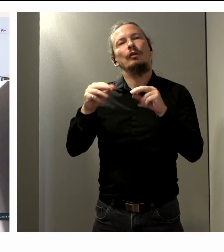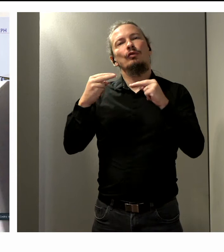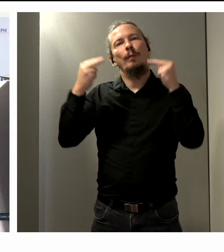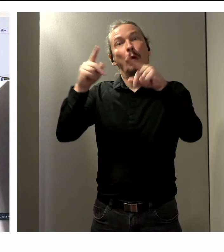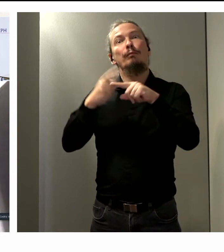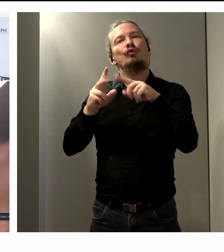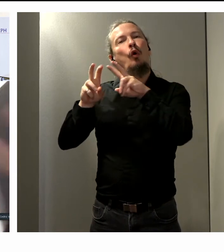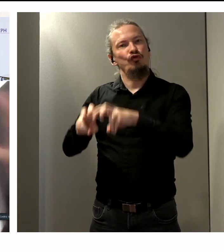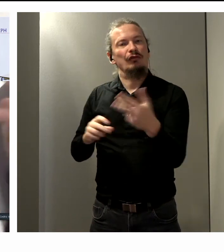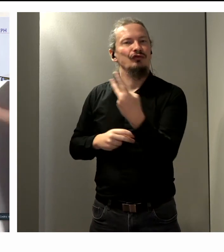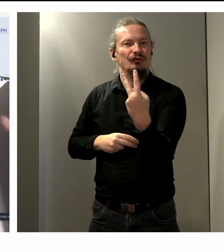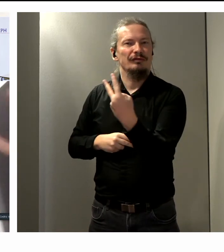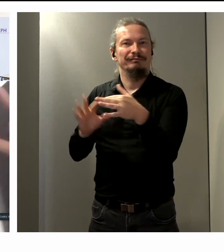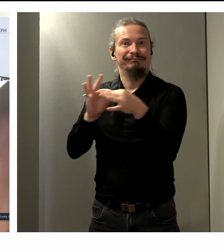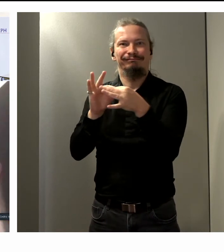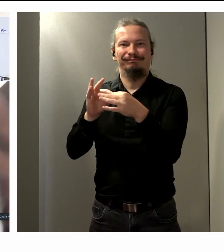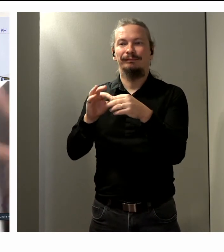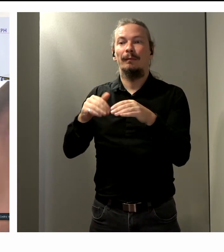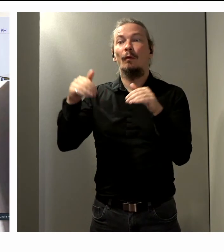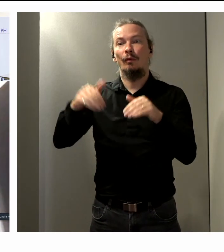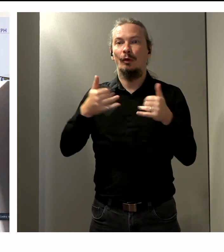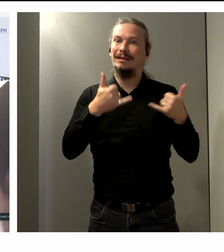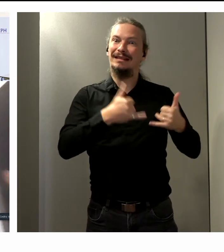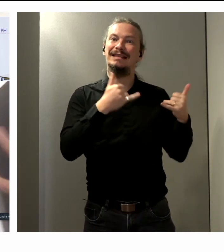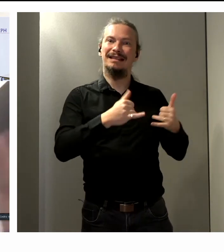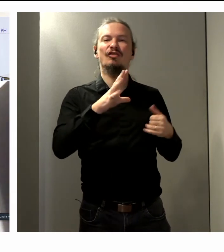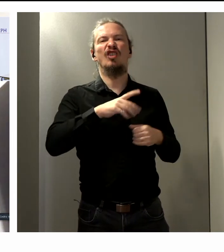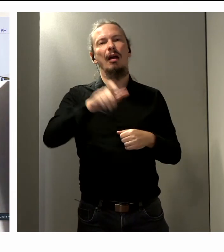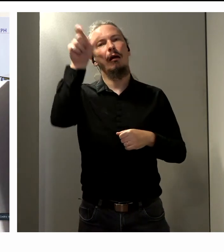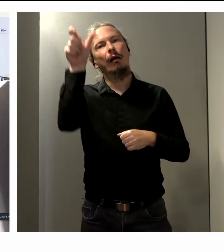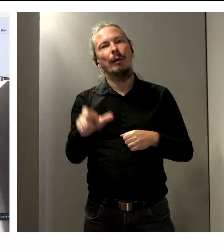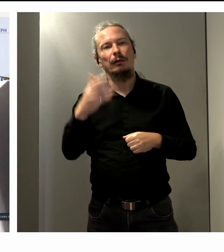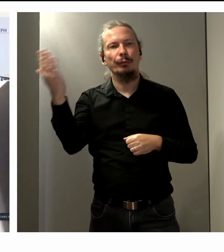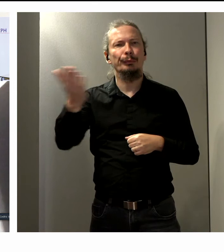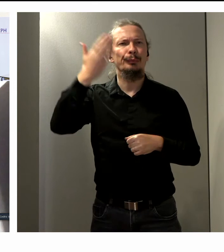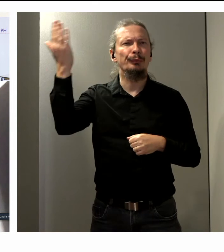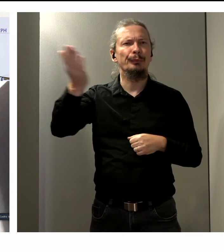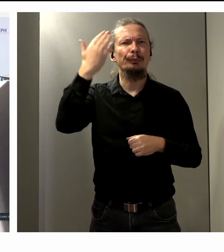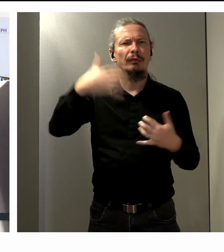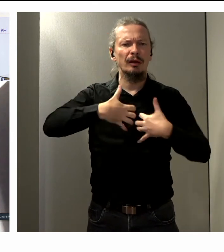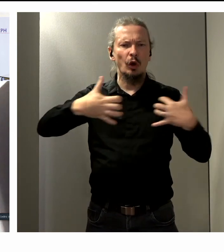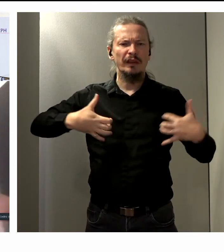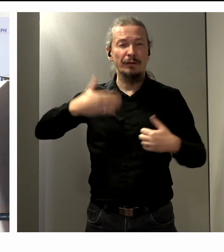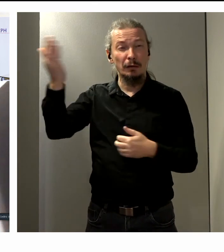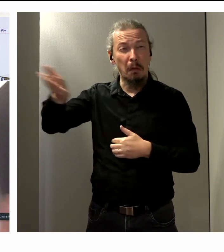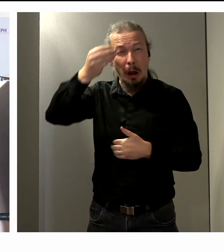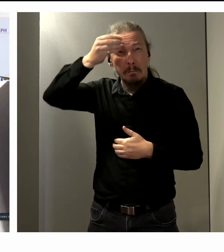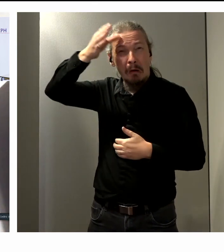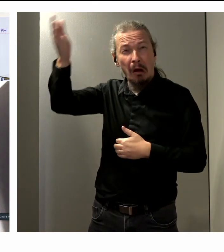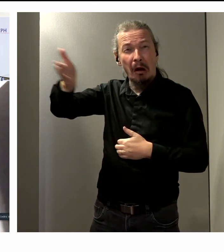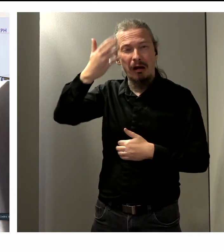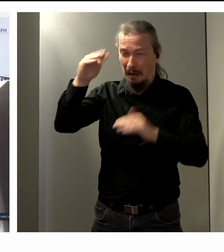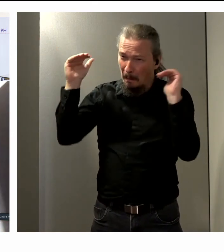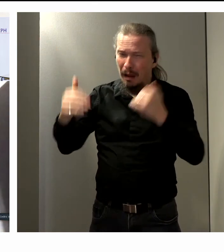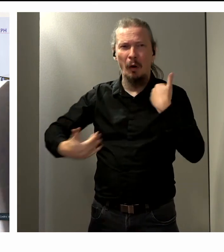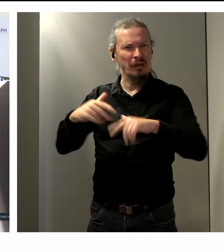dans lequel il y a dans notre panthéon de héros un certain nombre de grands scientifiques qui ont montré que malgré